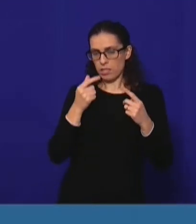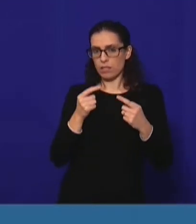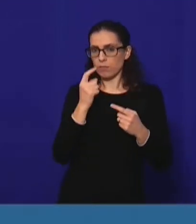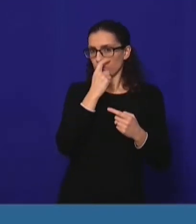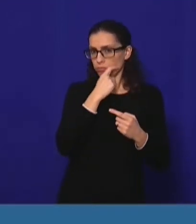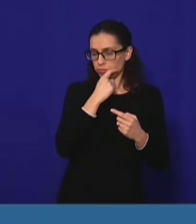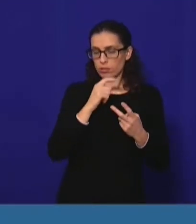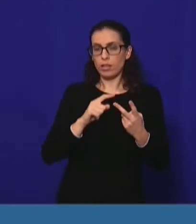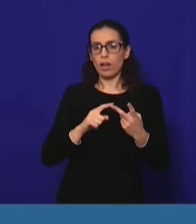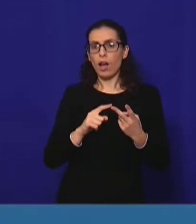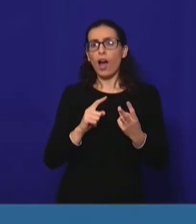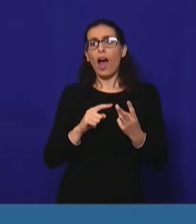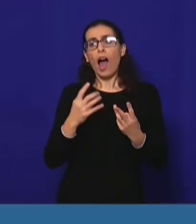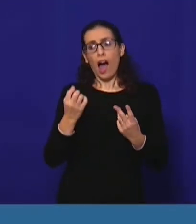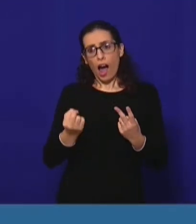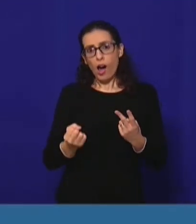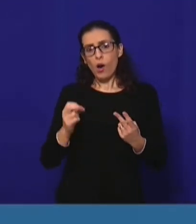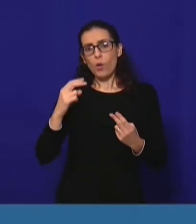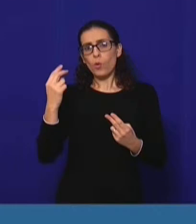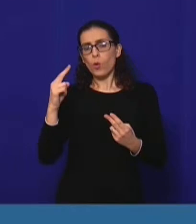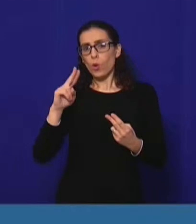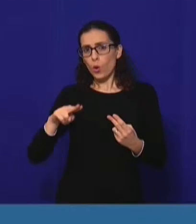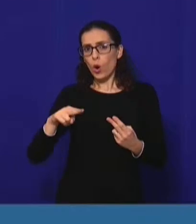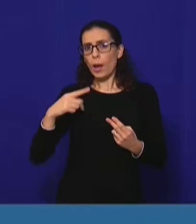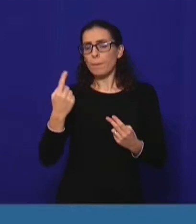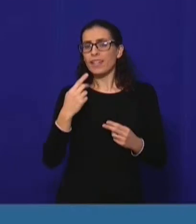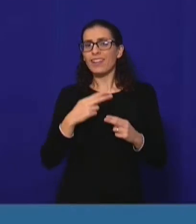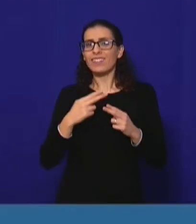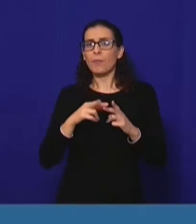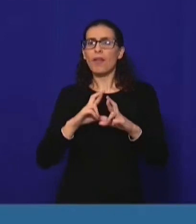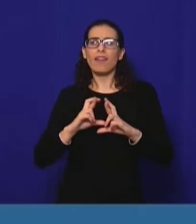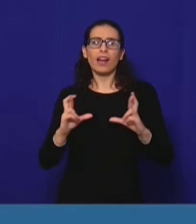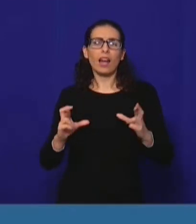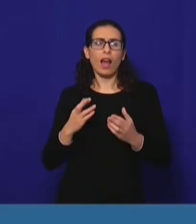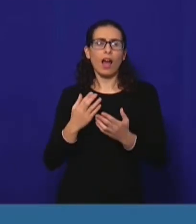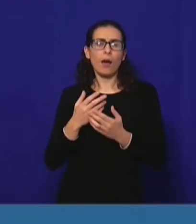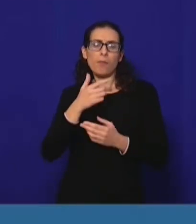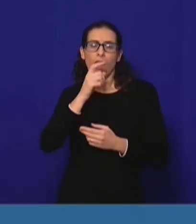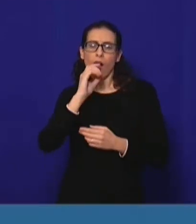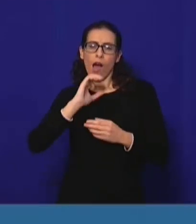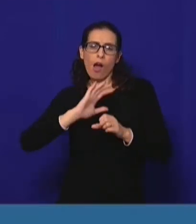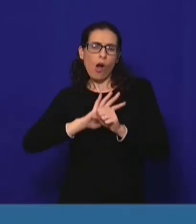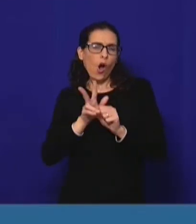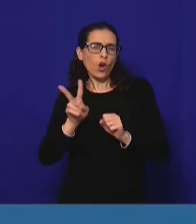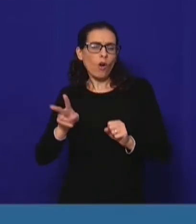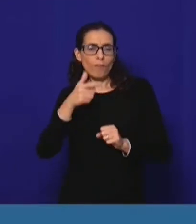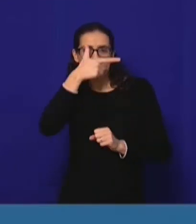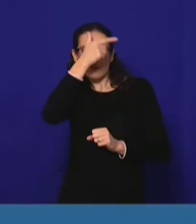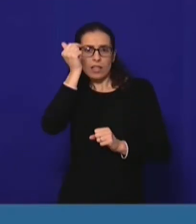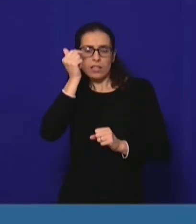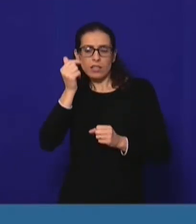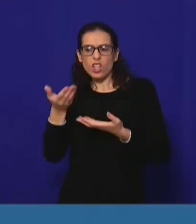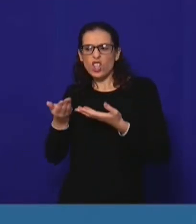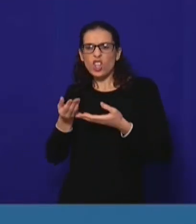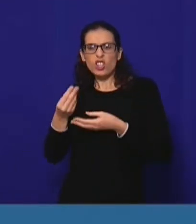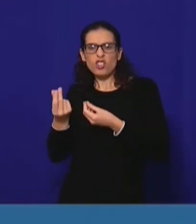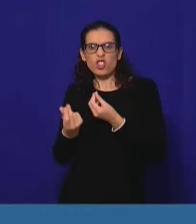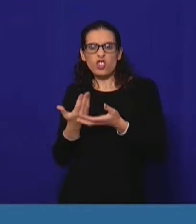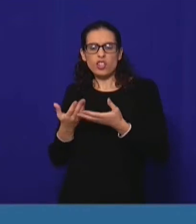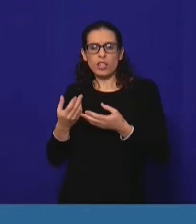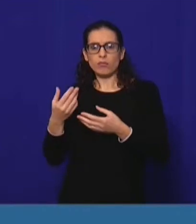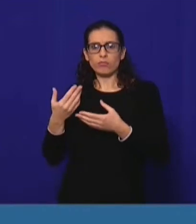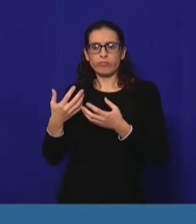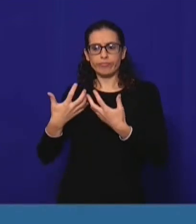is-suq ukoll li qegħdin jiġu reklamati dawn il-COVID test li inti tixtri l-kit u tagħmel it-test